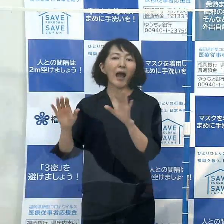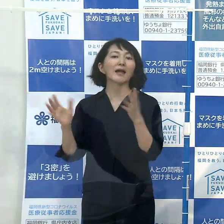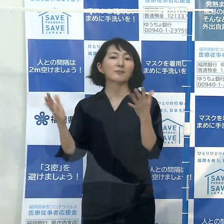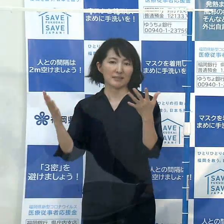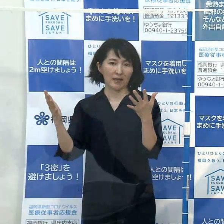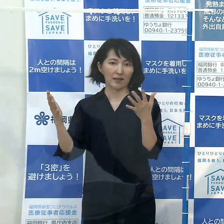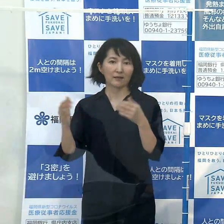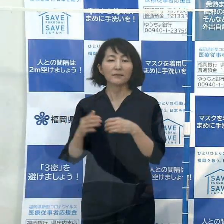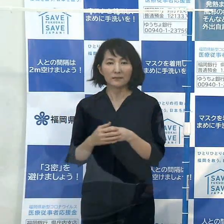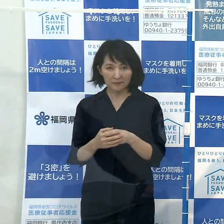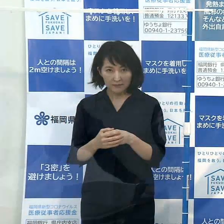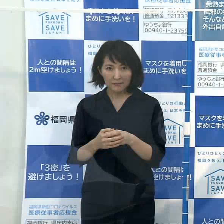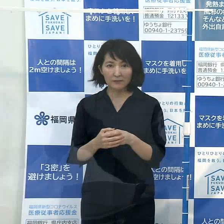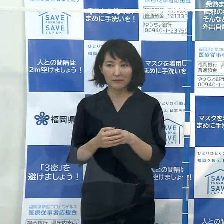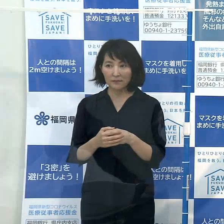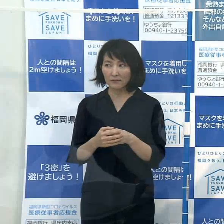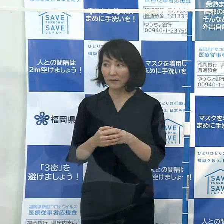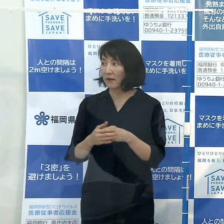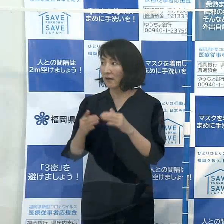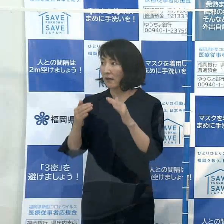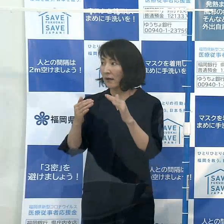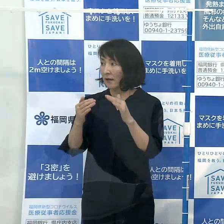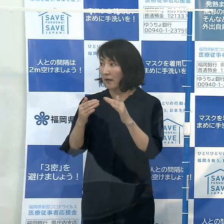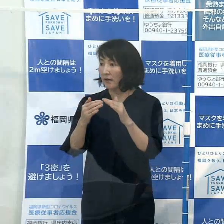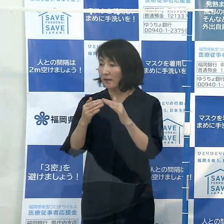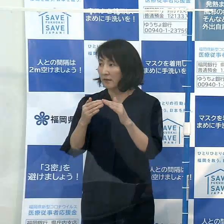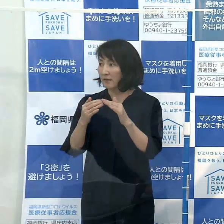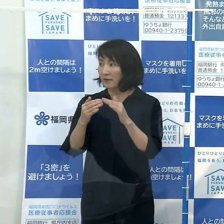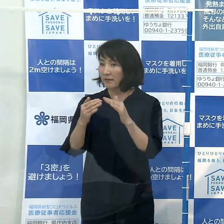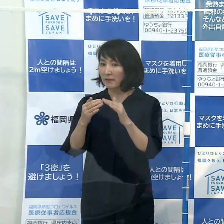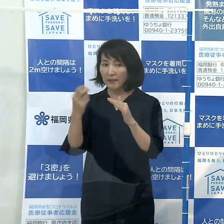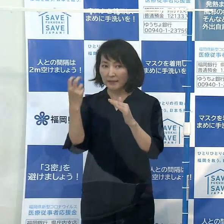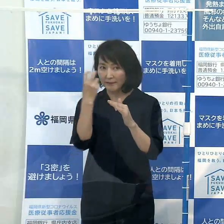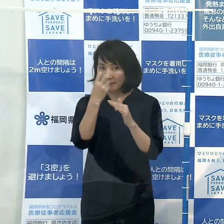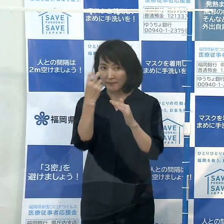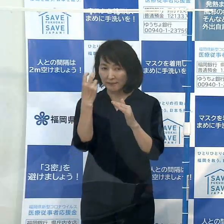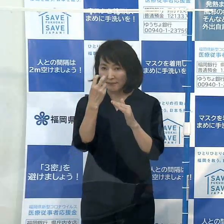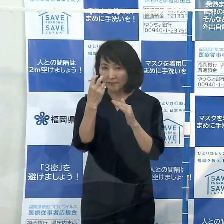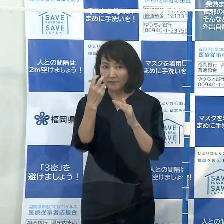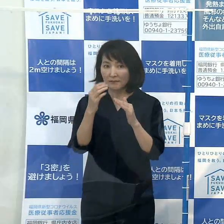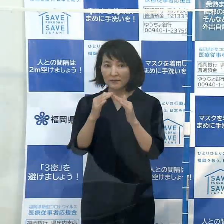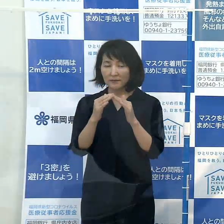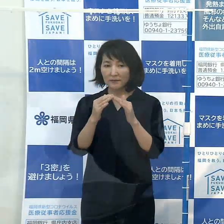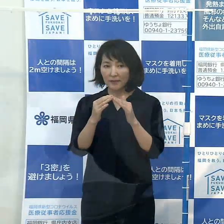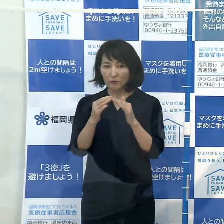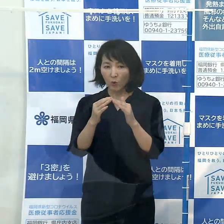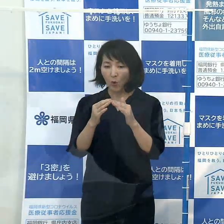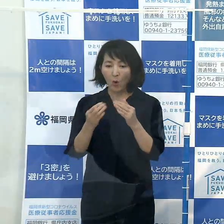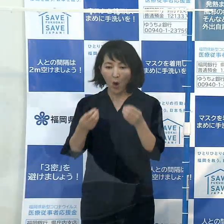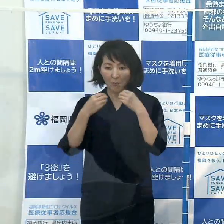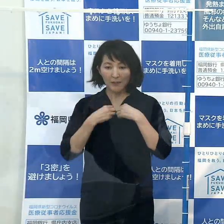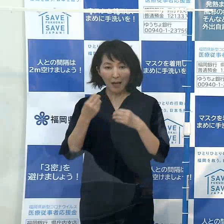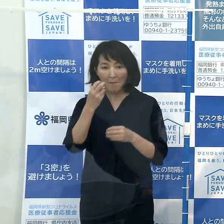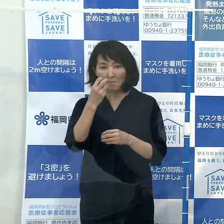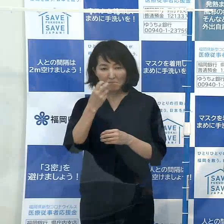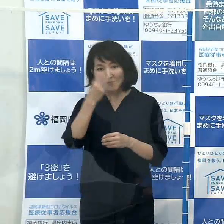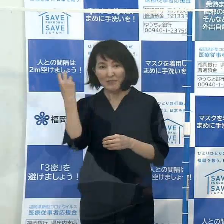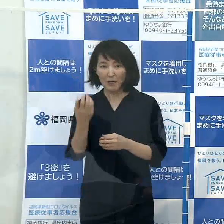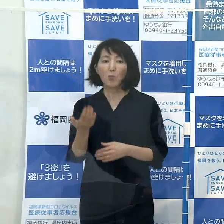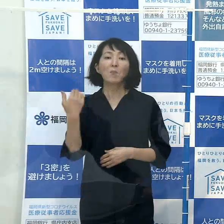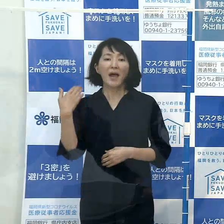初、発症当初の家族内感染、濃厚接触者を稼働していて、検査陽性で出たという方は、これまでもおられますし、検査もおられます